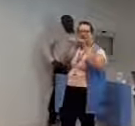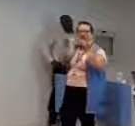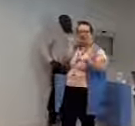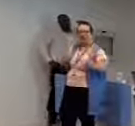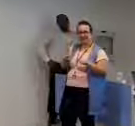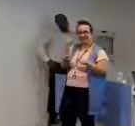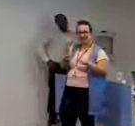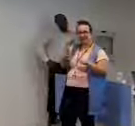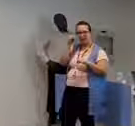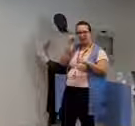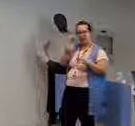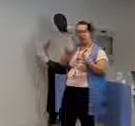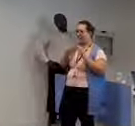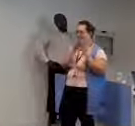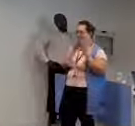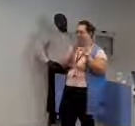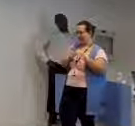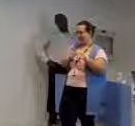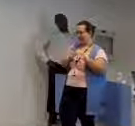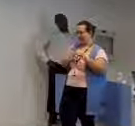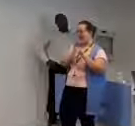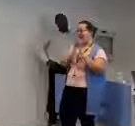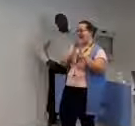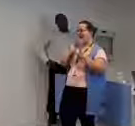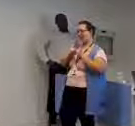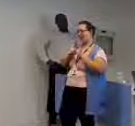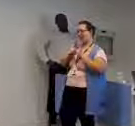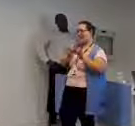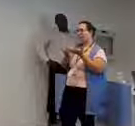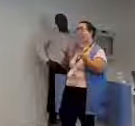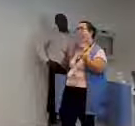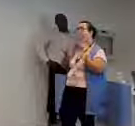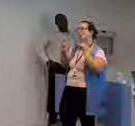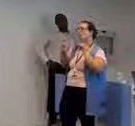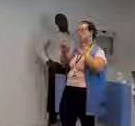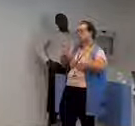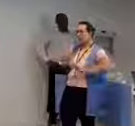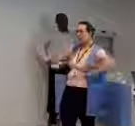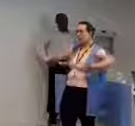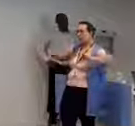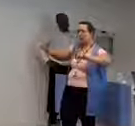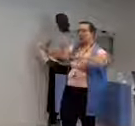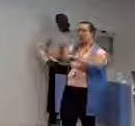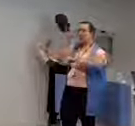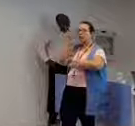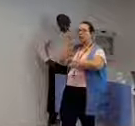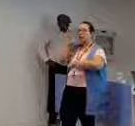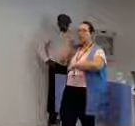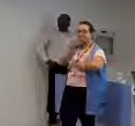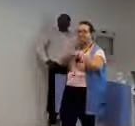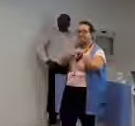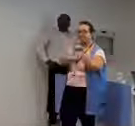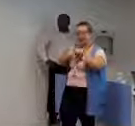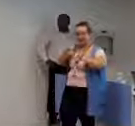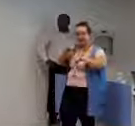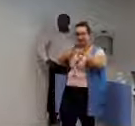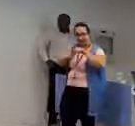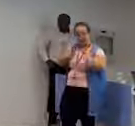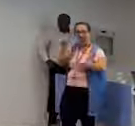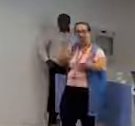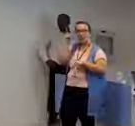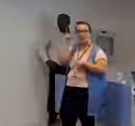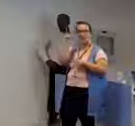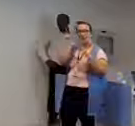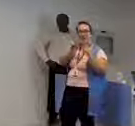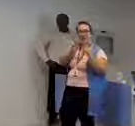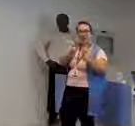processo antes de construir a ferramenta. E eu torço que vocês, quando chegarem no mercado, encontrarem esse tipo de